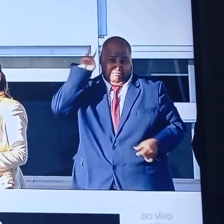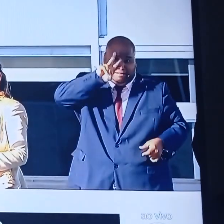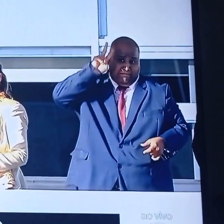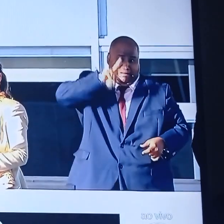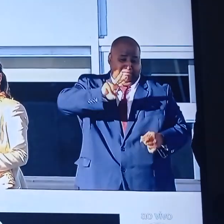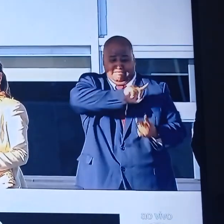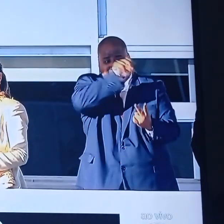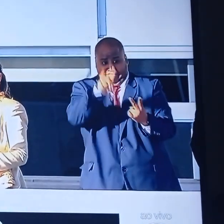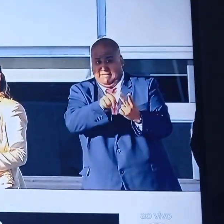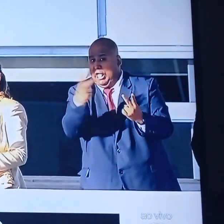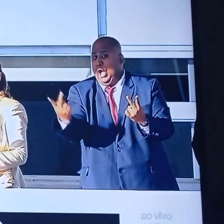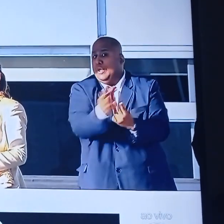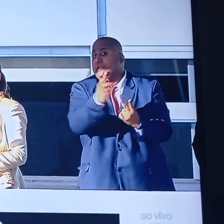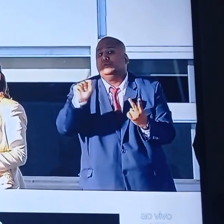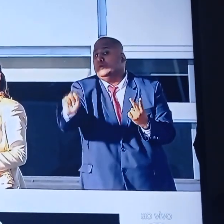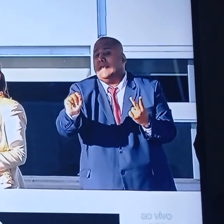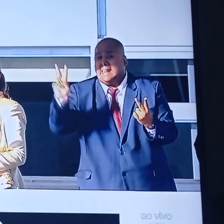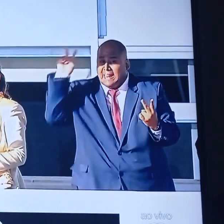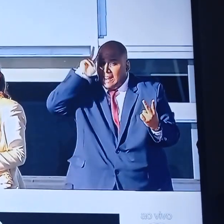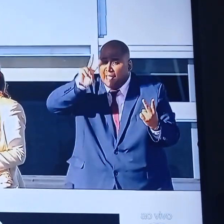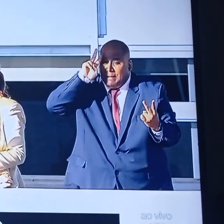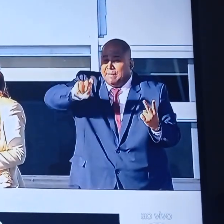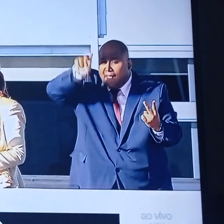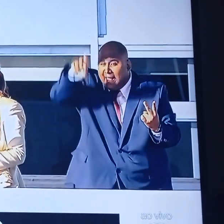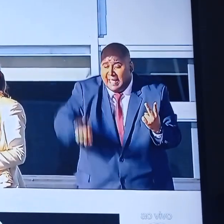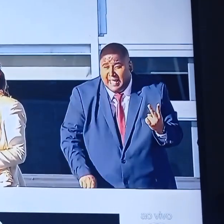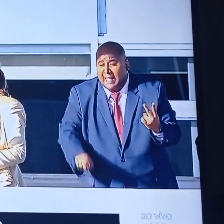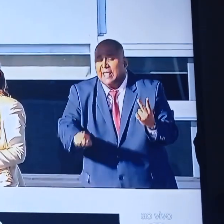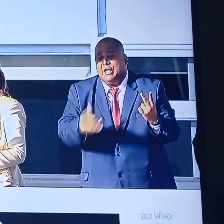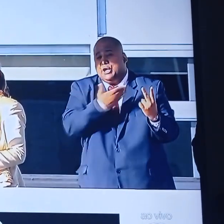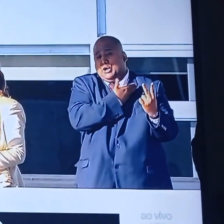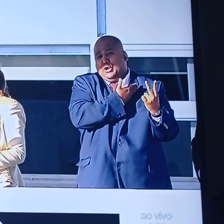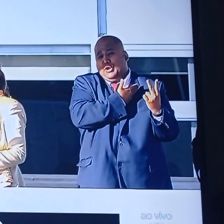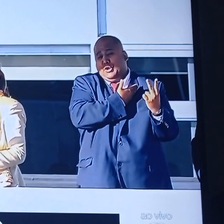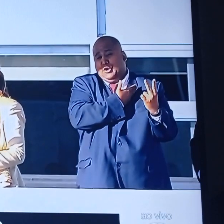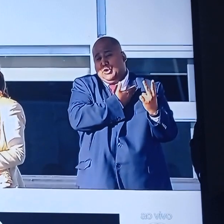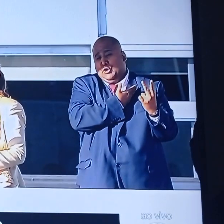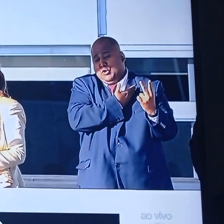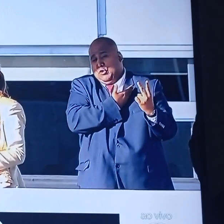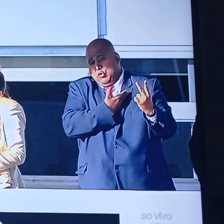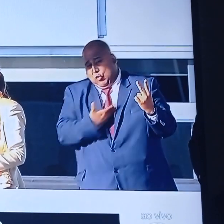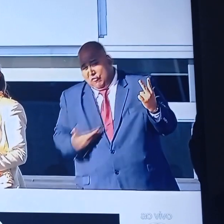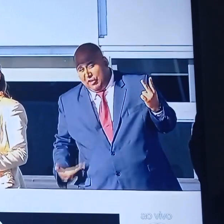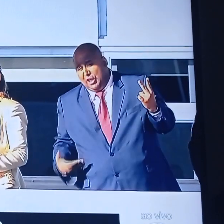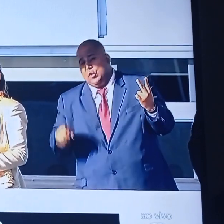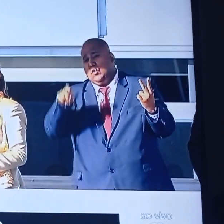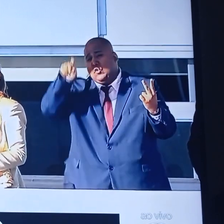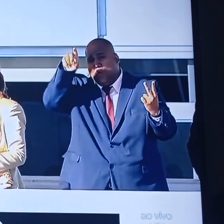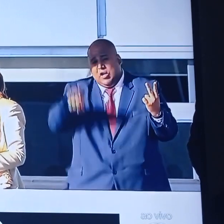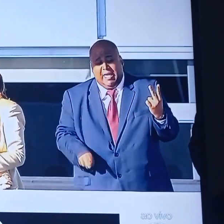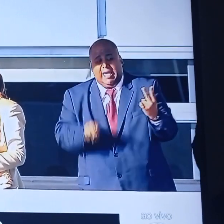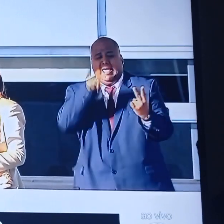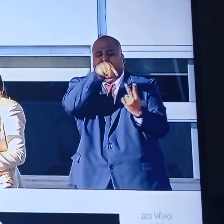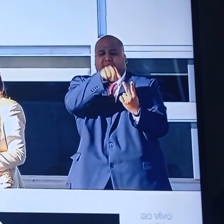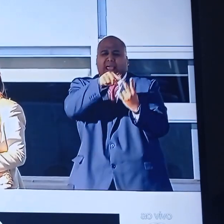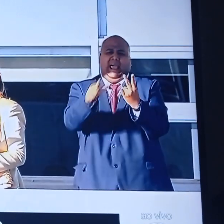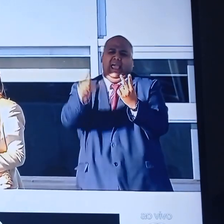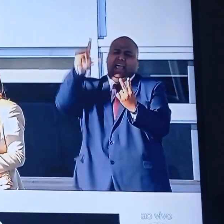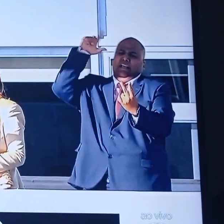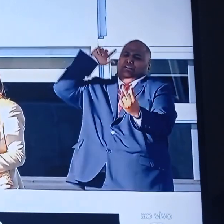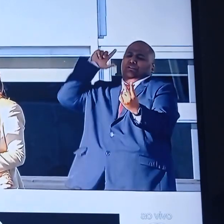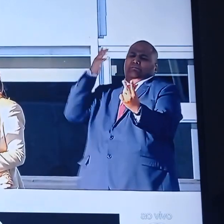E na sequência, pelos 4 anos de um governo de destruição nacional, cujo legado